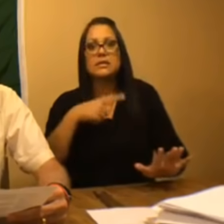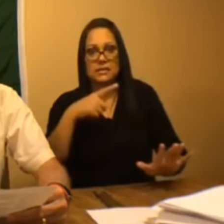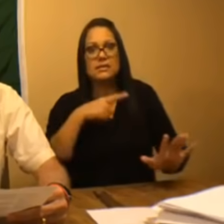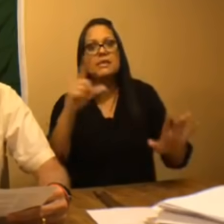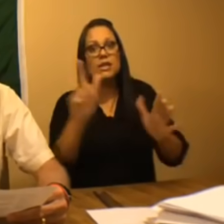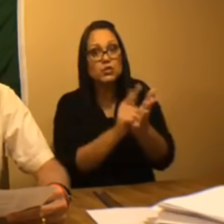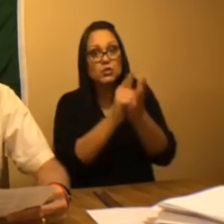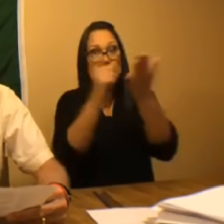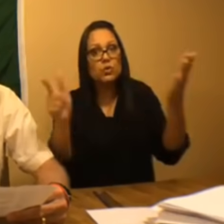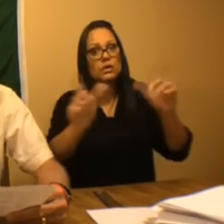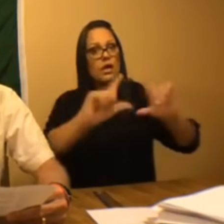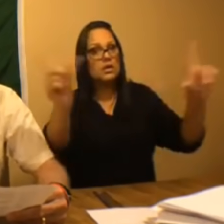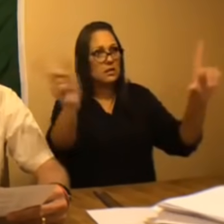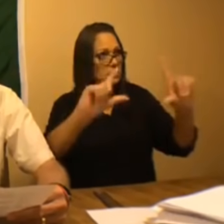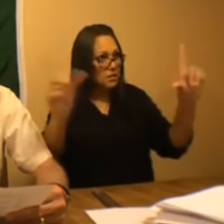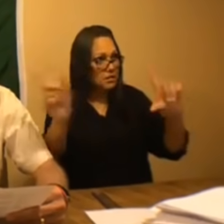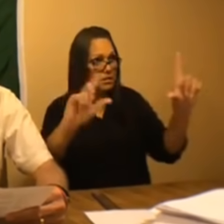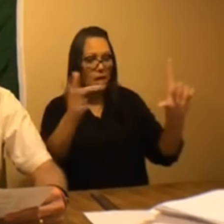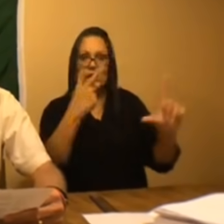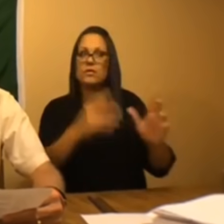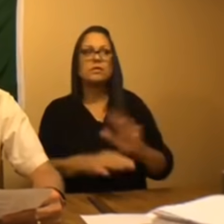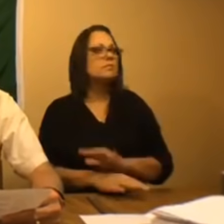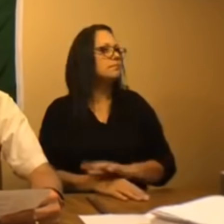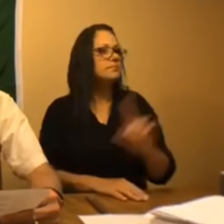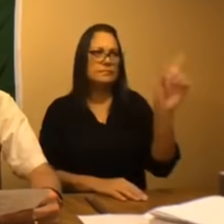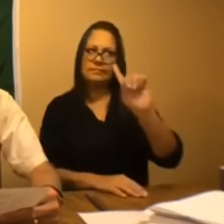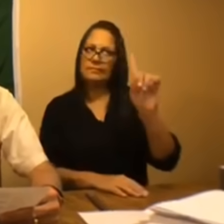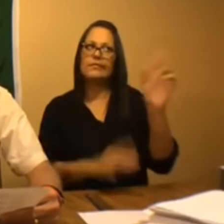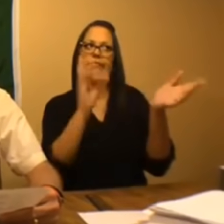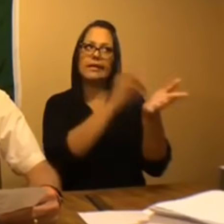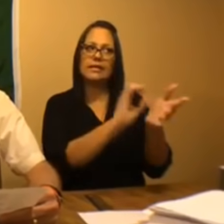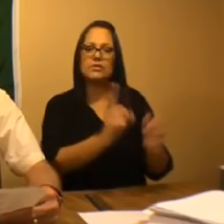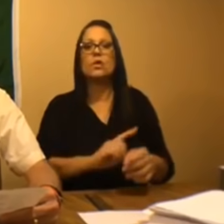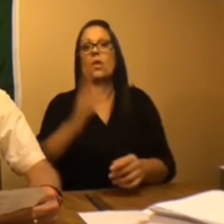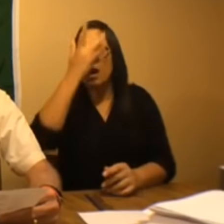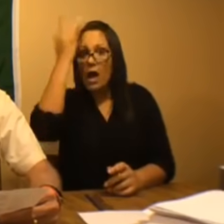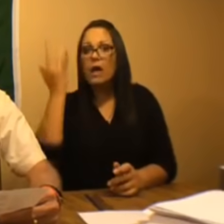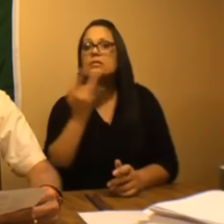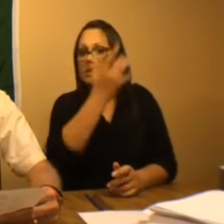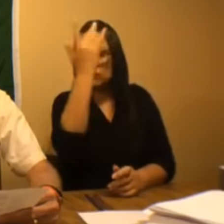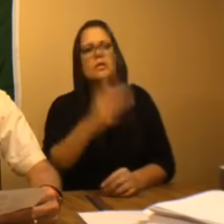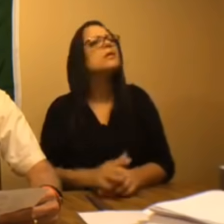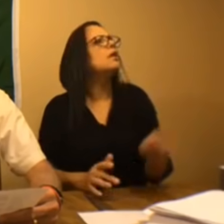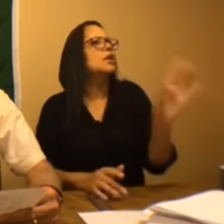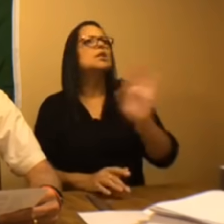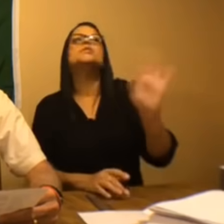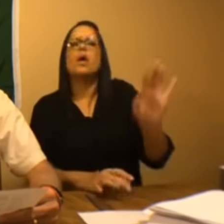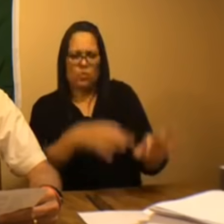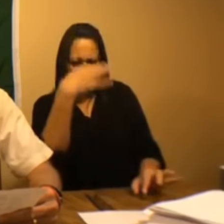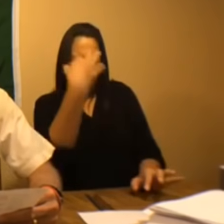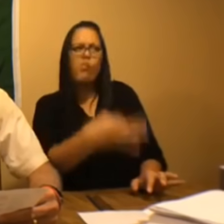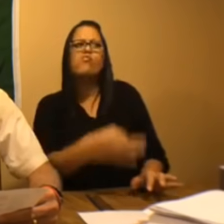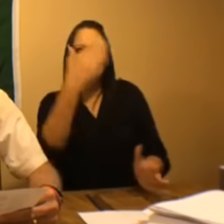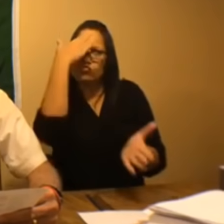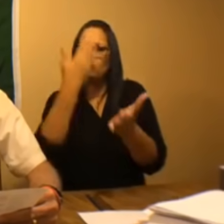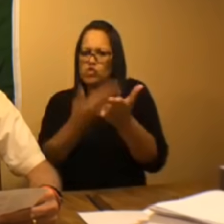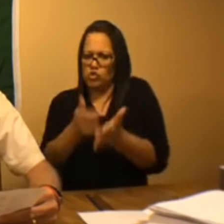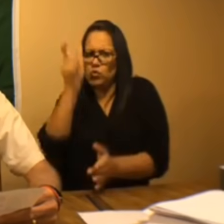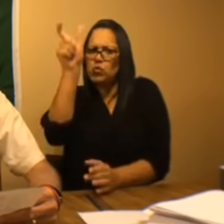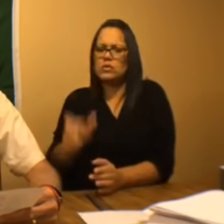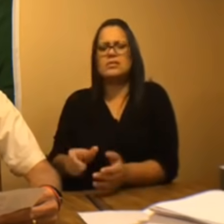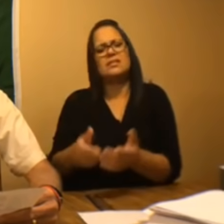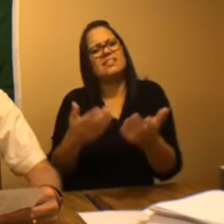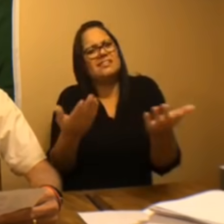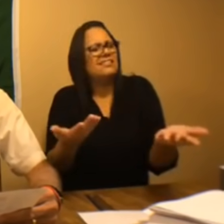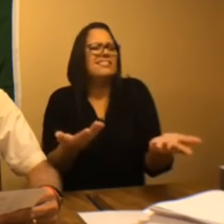o jornalista dizendo que aquilo havia sido desmentido, ele falava que não, isso é verdade. Ou seja, não dá para a gente